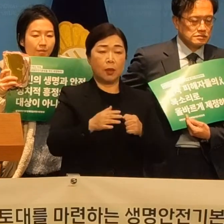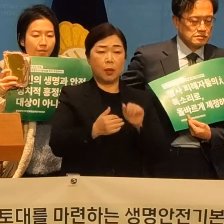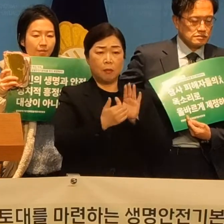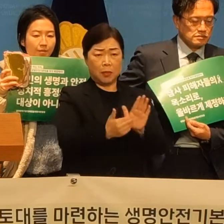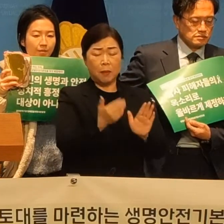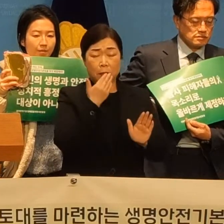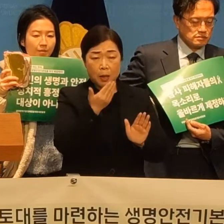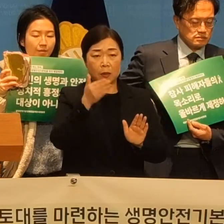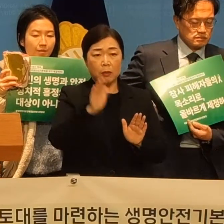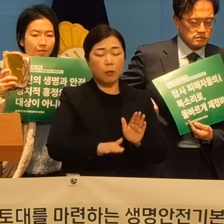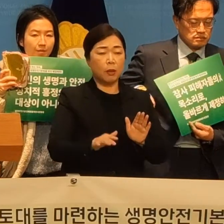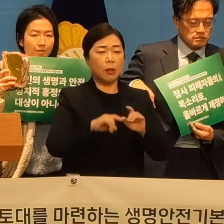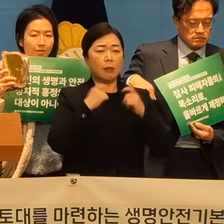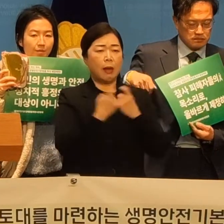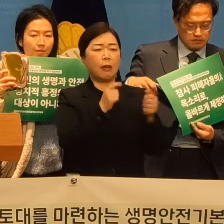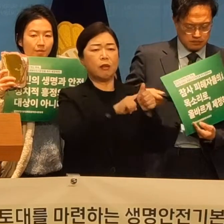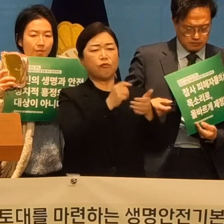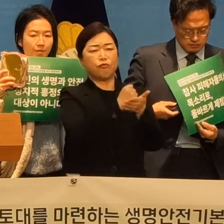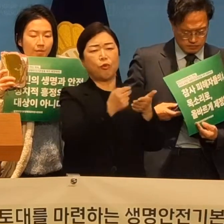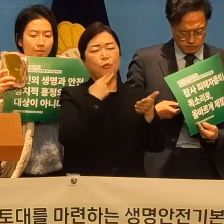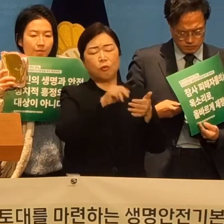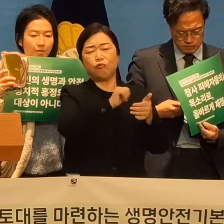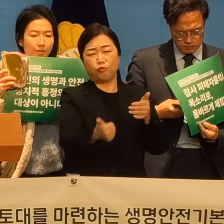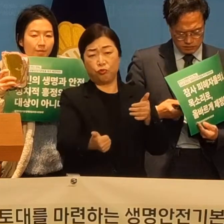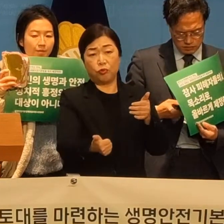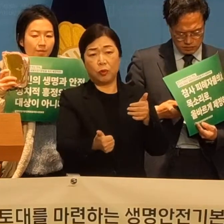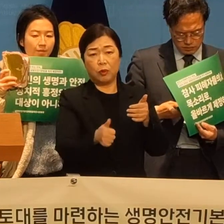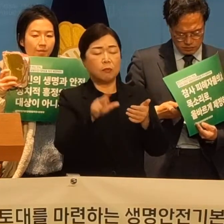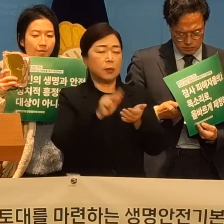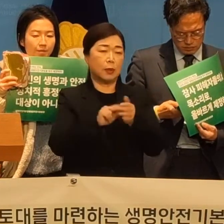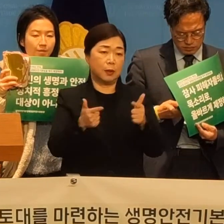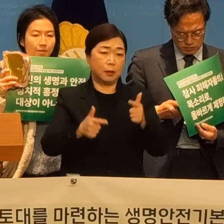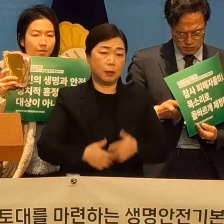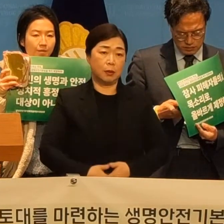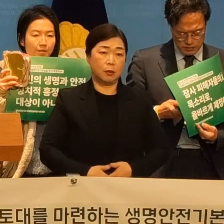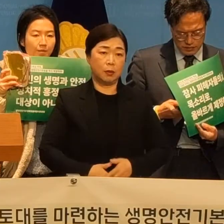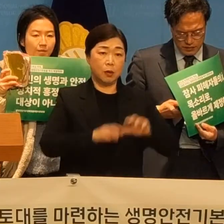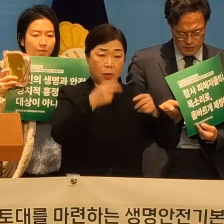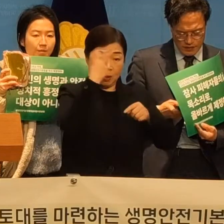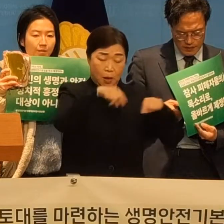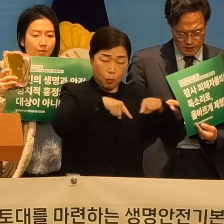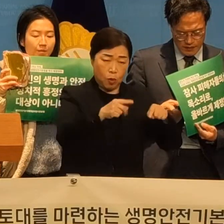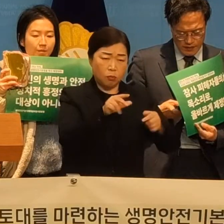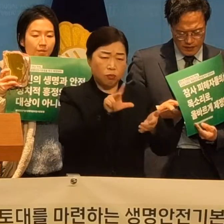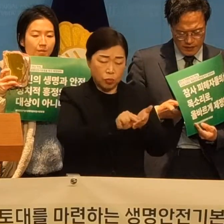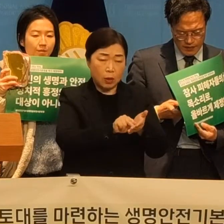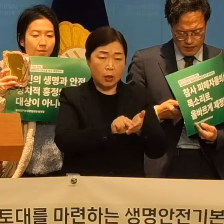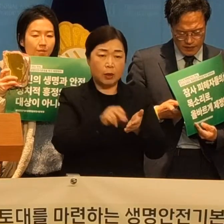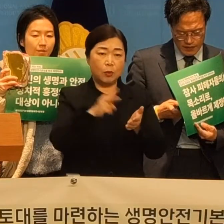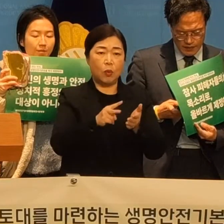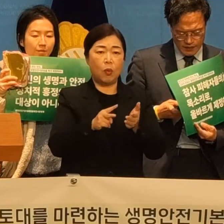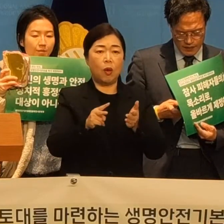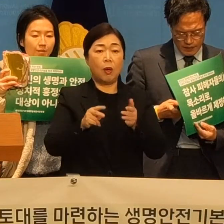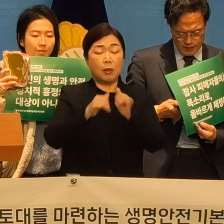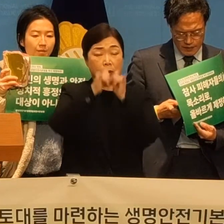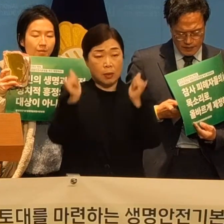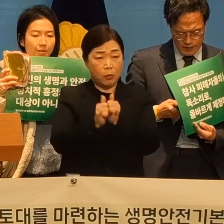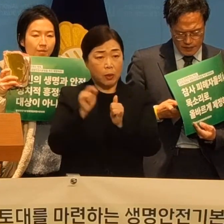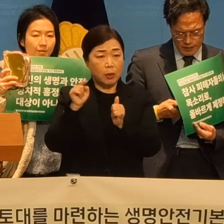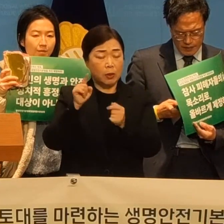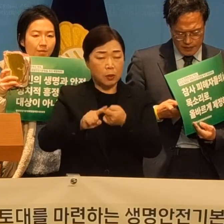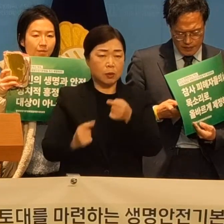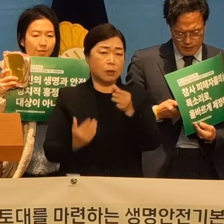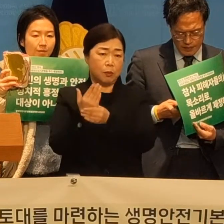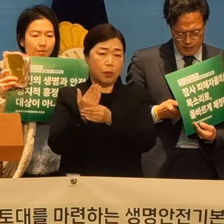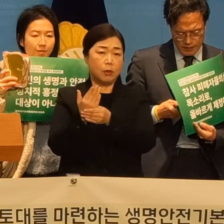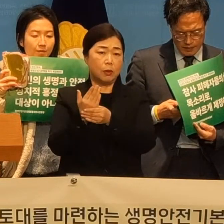실수가 아닙니다. 국가의 감독 부재, 기업의 안전 무시, 그리고 시스템의 실패가 만든 사회적 참사입니다.